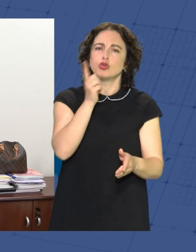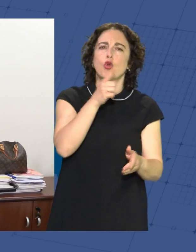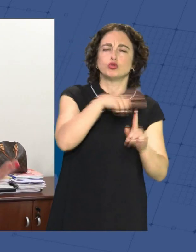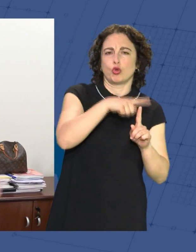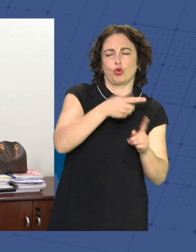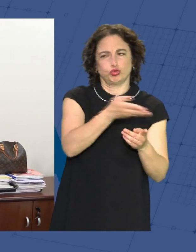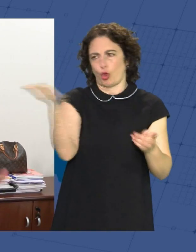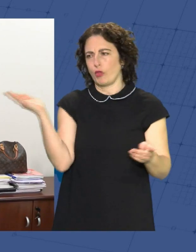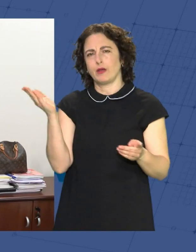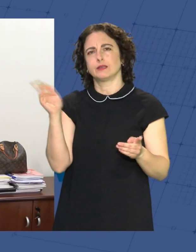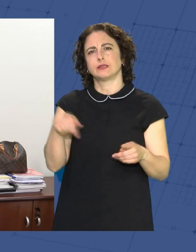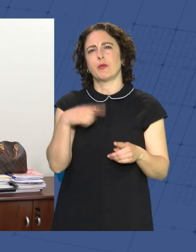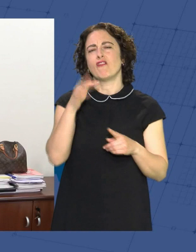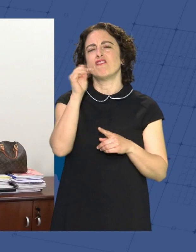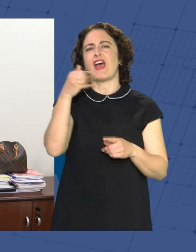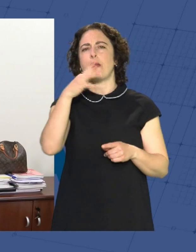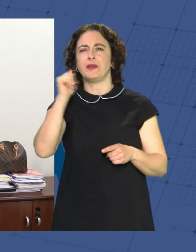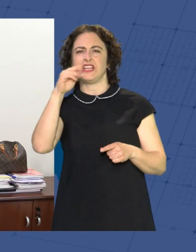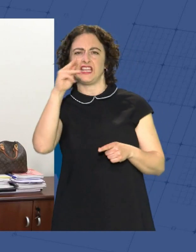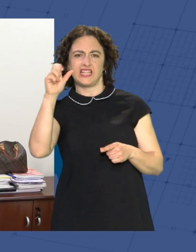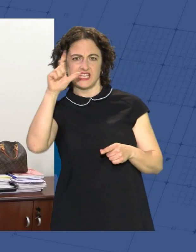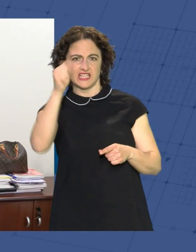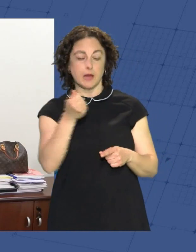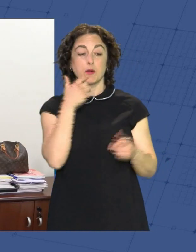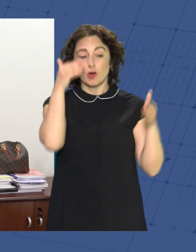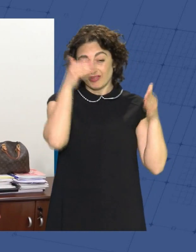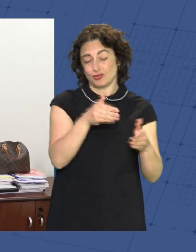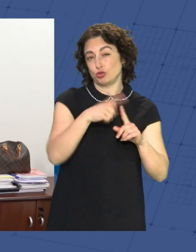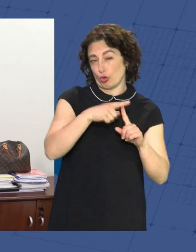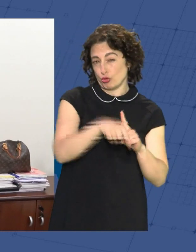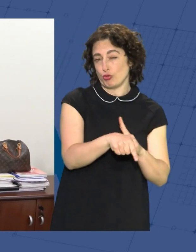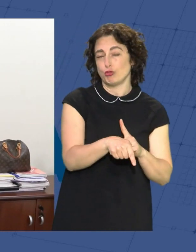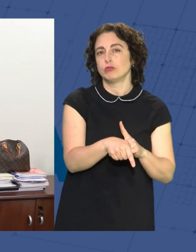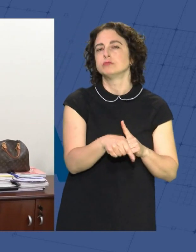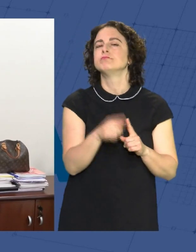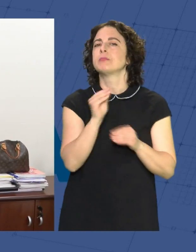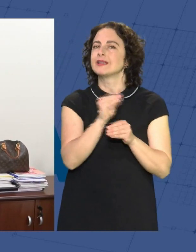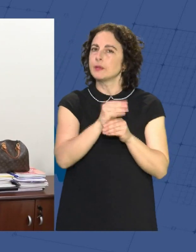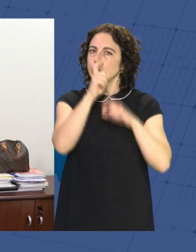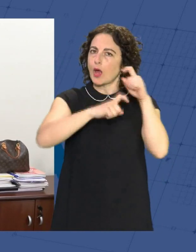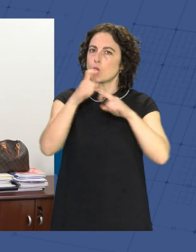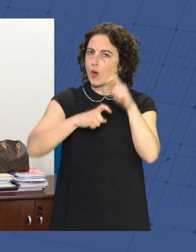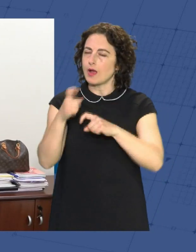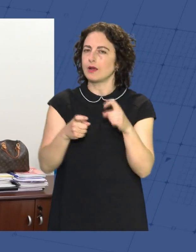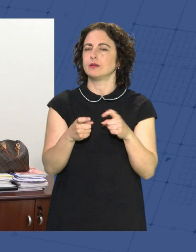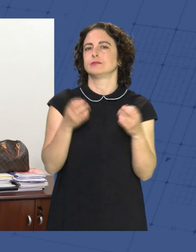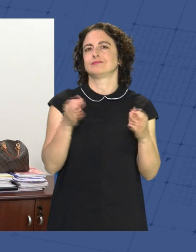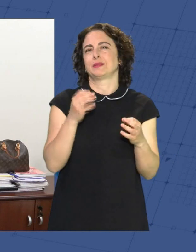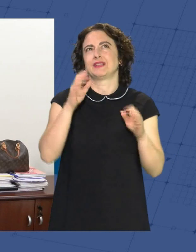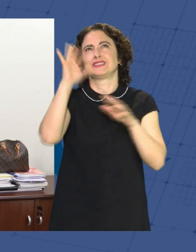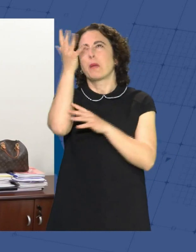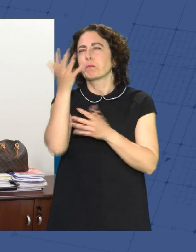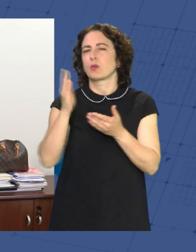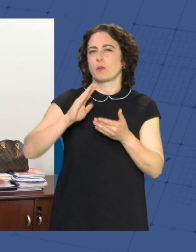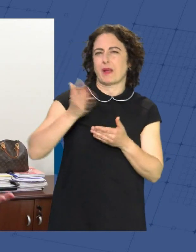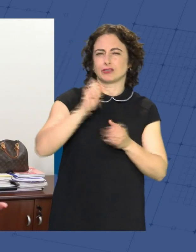del Toyo, sino también en las de las fabriquillas. Pero bueno, si nos centramos en las del Toyo, a pesar de ese mantenimiento anual que hacemos, las inclemencias del tiempo, que